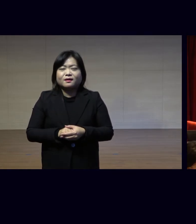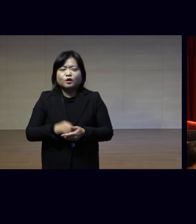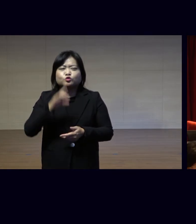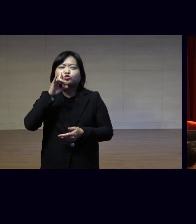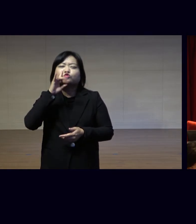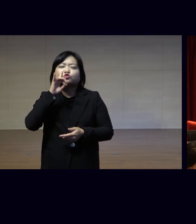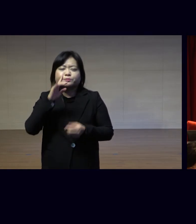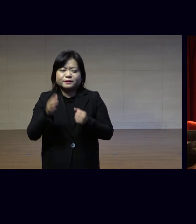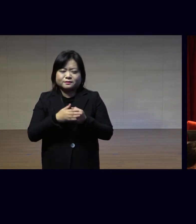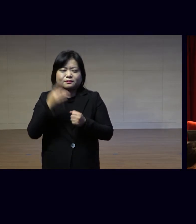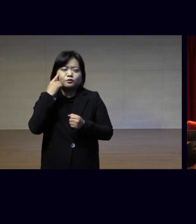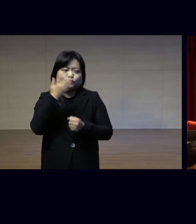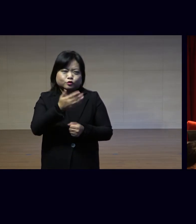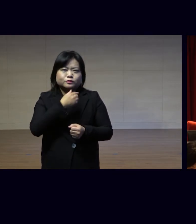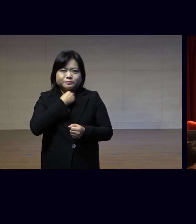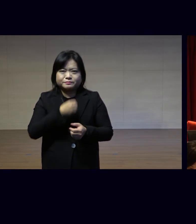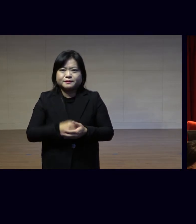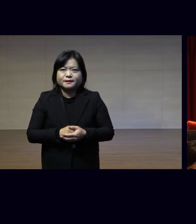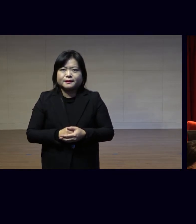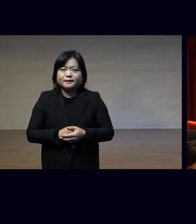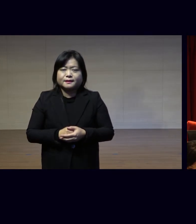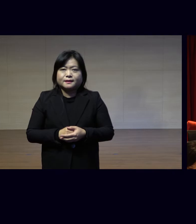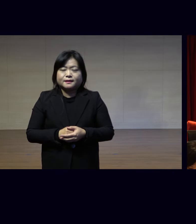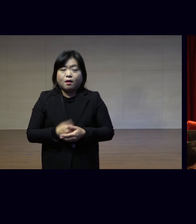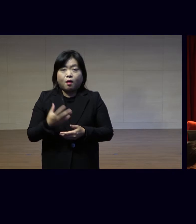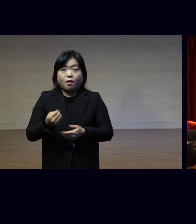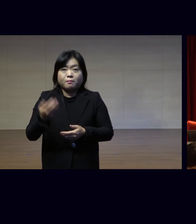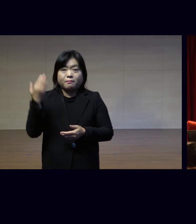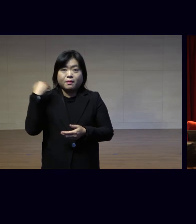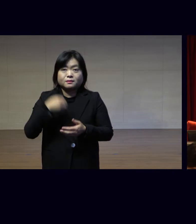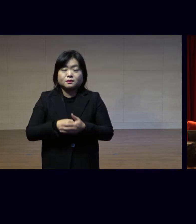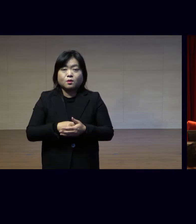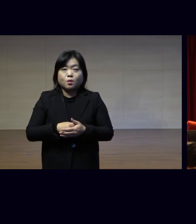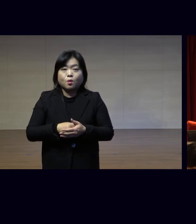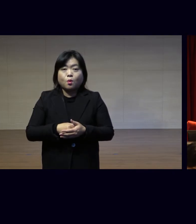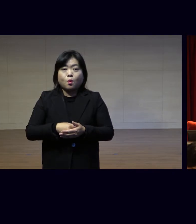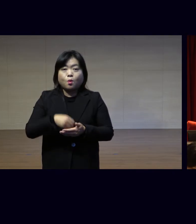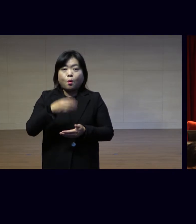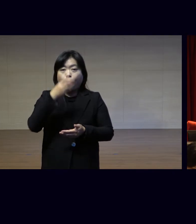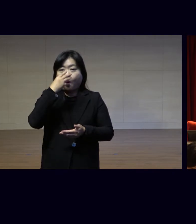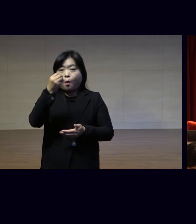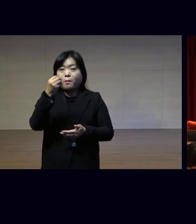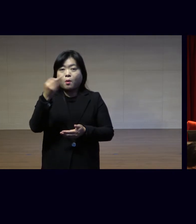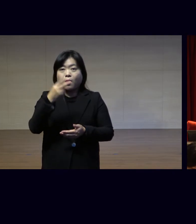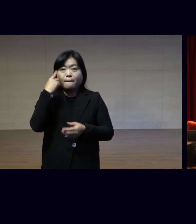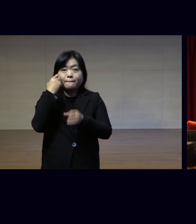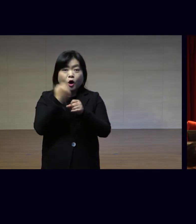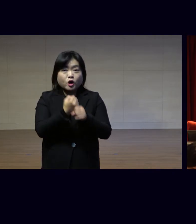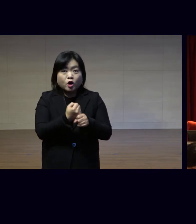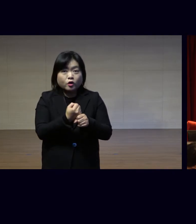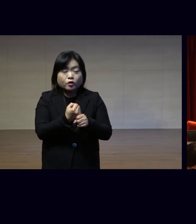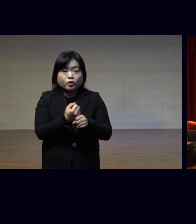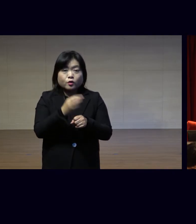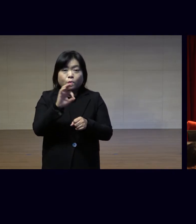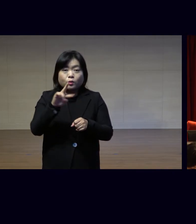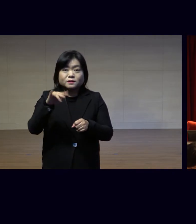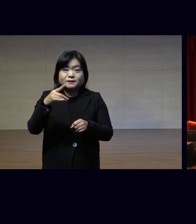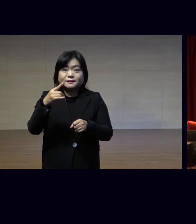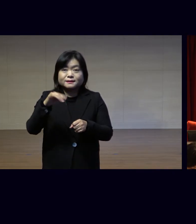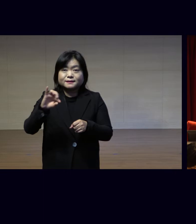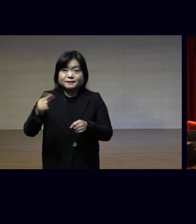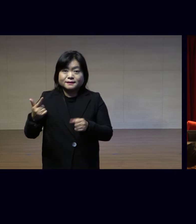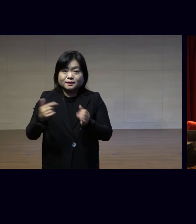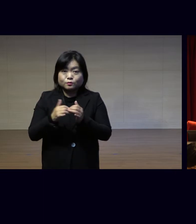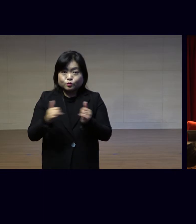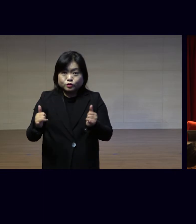하나 여쭤보려고 합니다. 저 얼마 전에 이제 오만과 편견에서 이제 오스틴이라는 분이